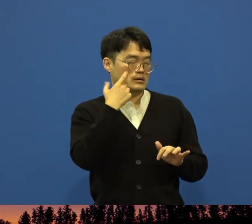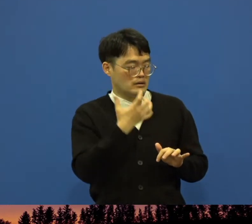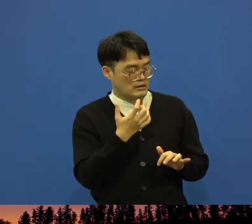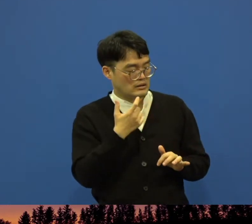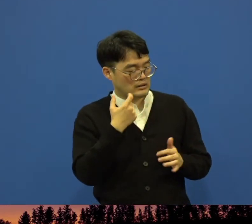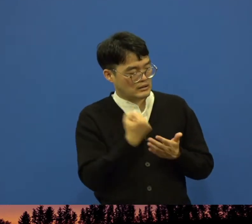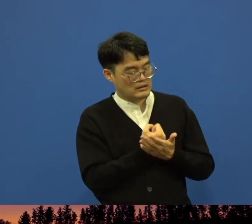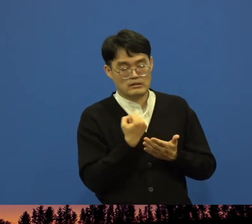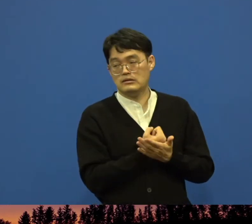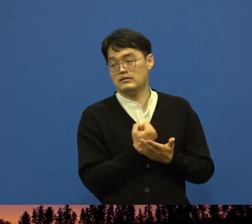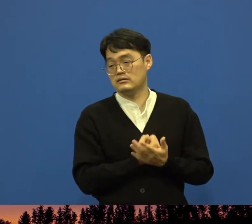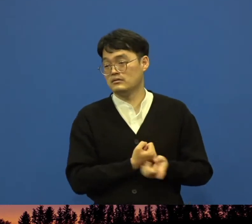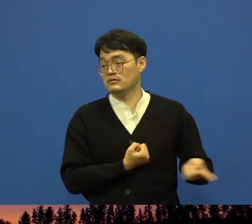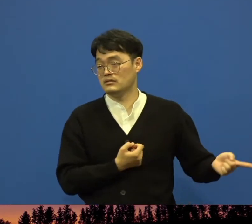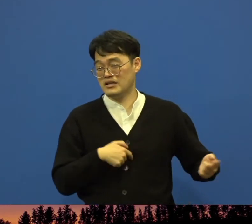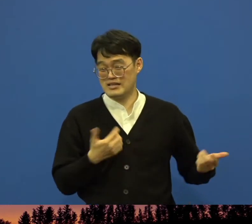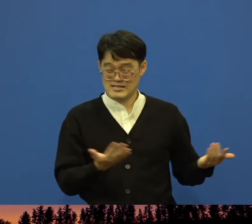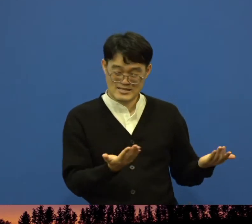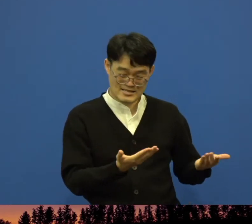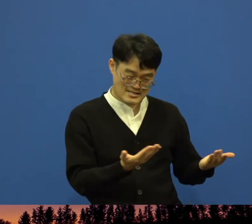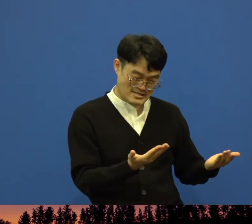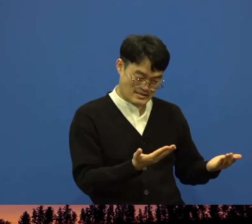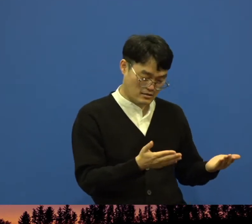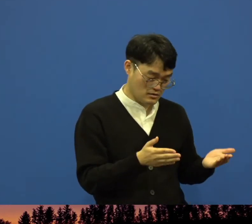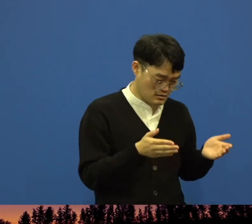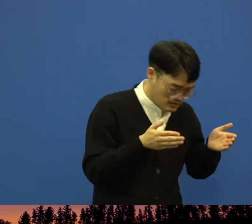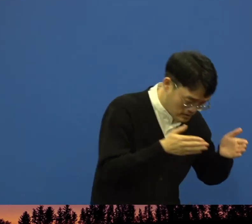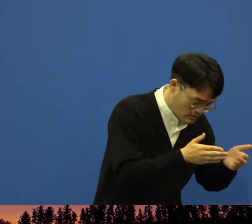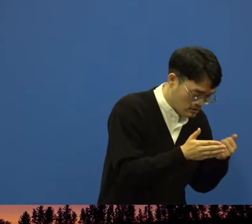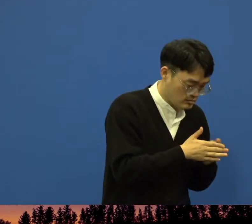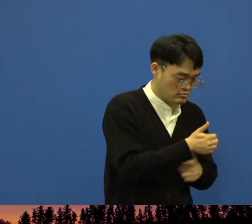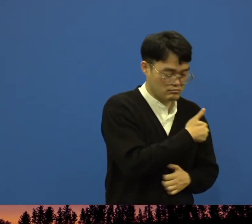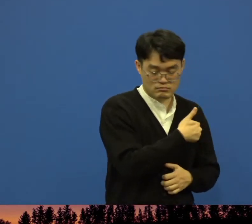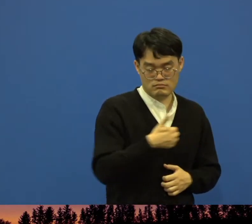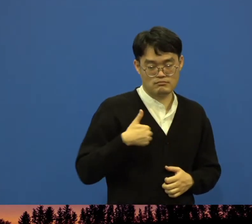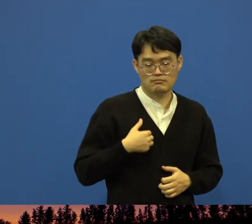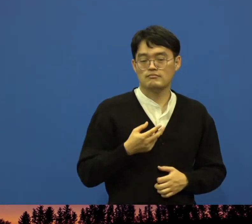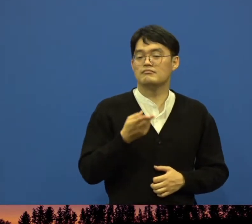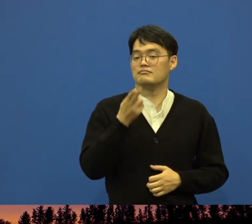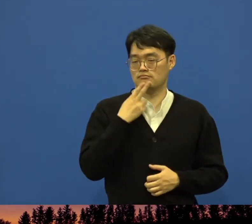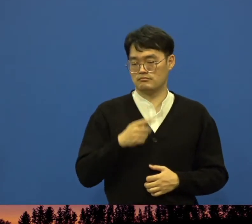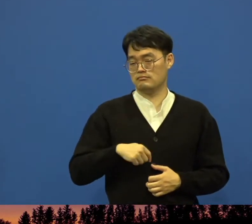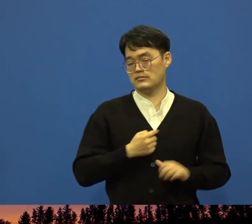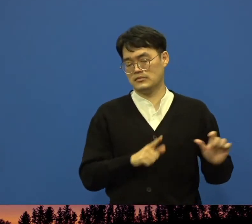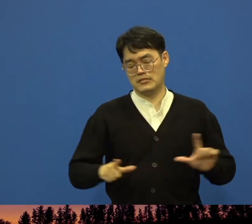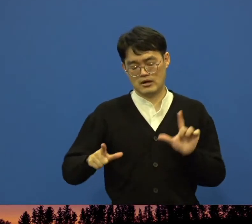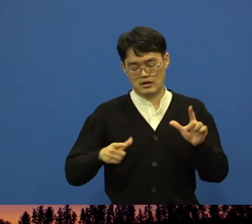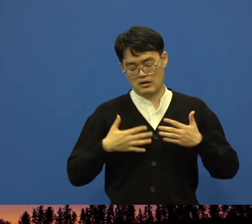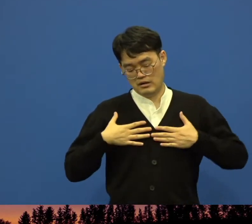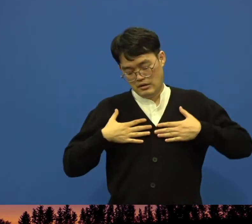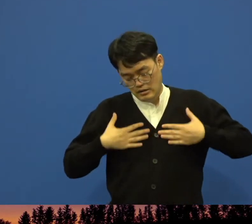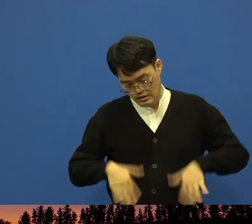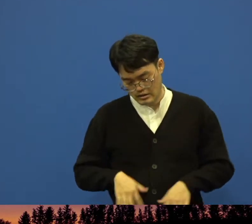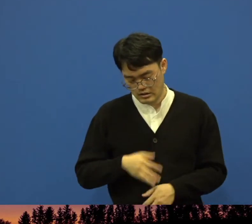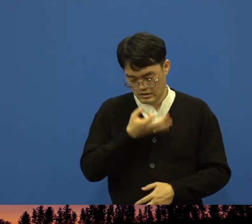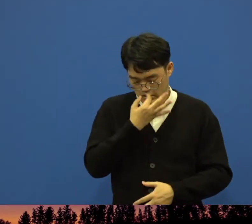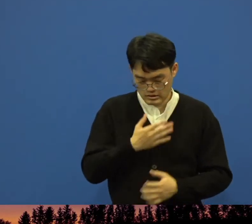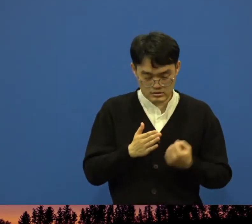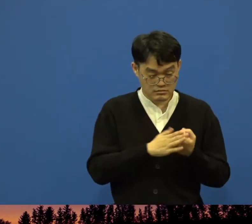자신의 일에만 파묻혀 있으니 또 뭐예요? 뭐 여유가 있나요? 자기 자신도 지금 뭐 피곤하고 지치니까 남 돌볼 수도